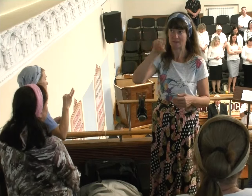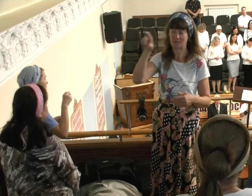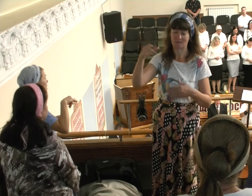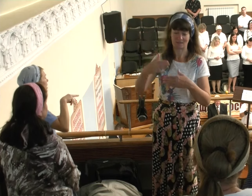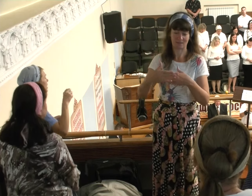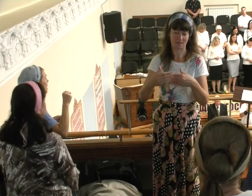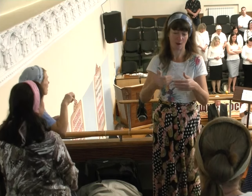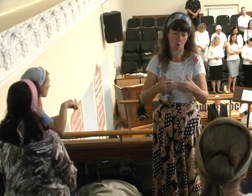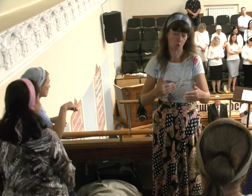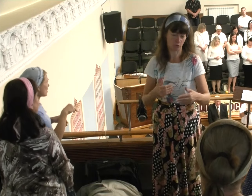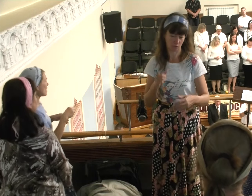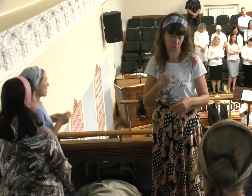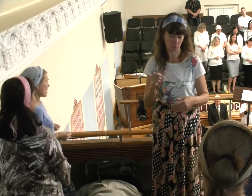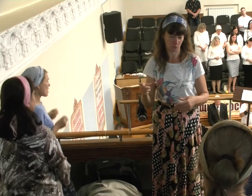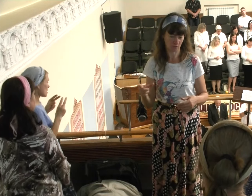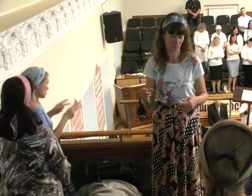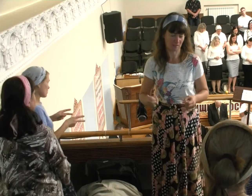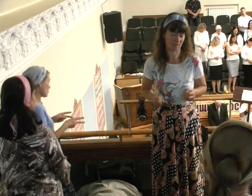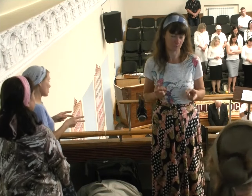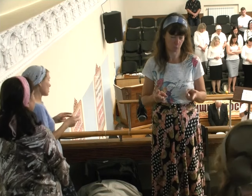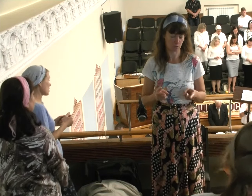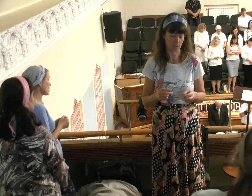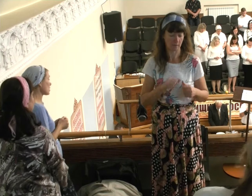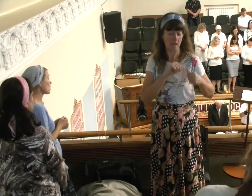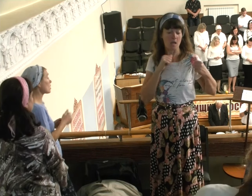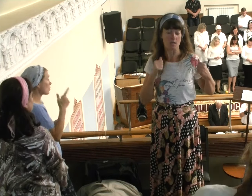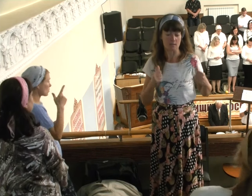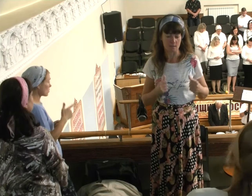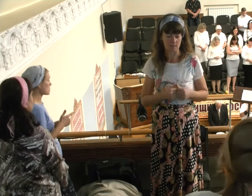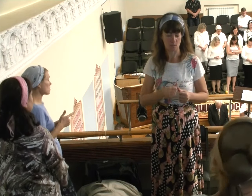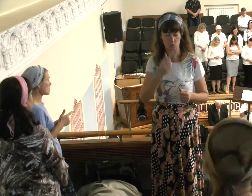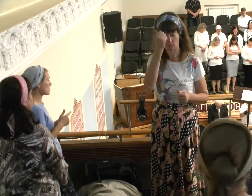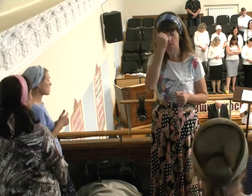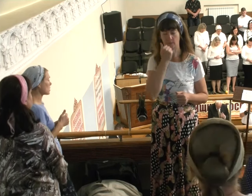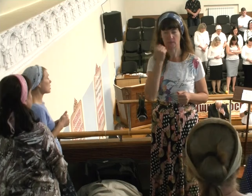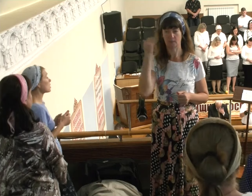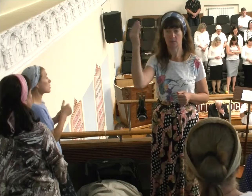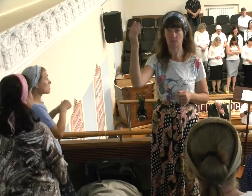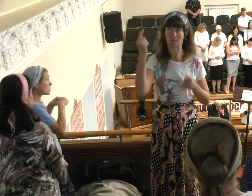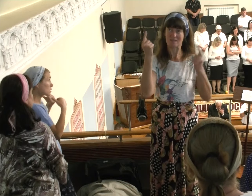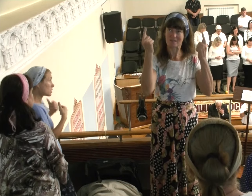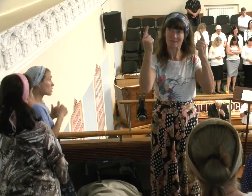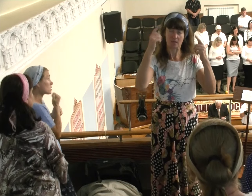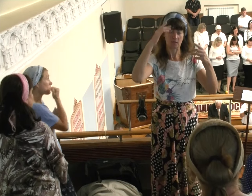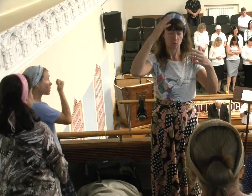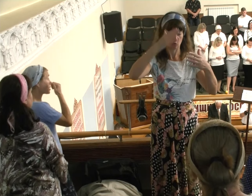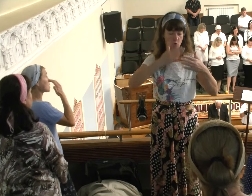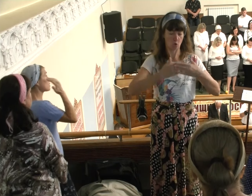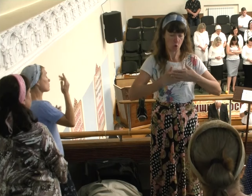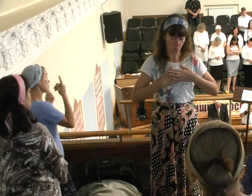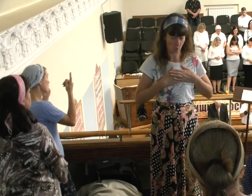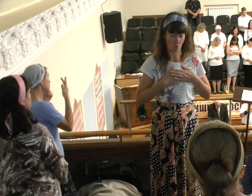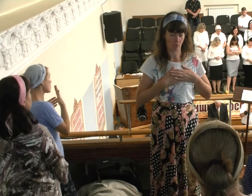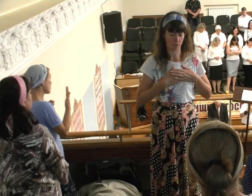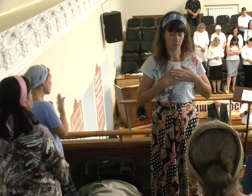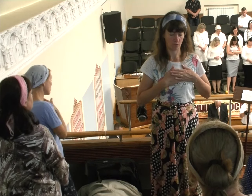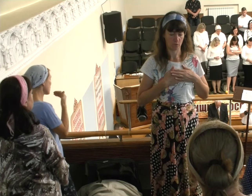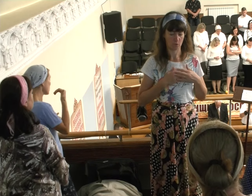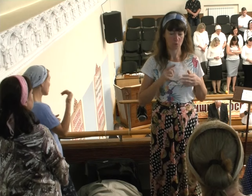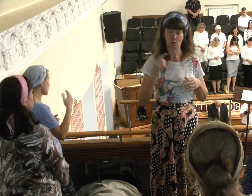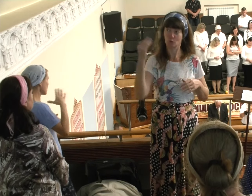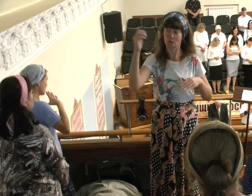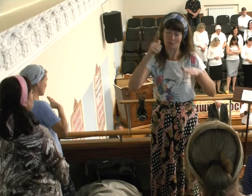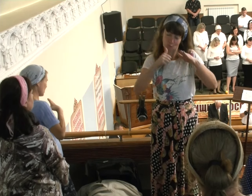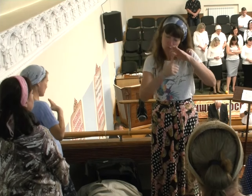от разбойников. Мы сердечно благодарны Тебе за это, за Твою великую любовь, за то, что Ты уничижил